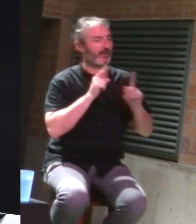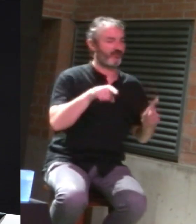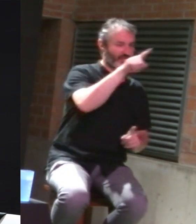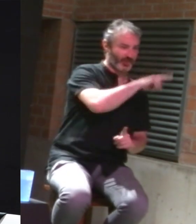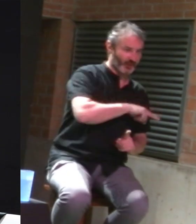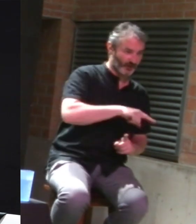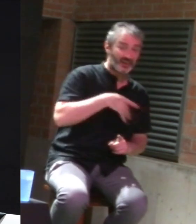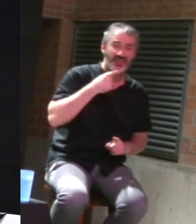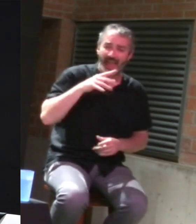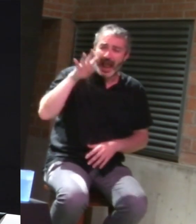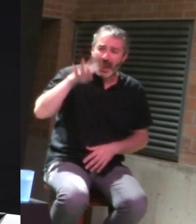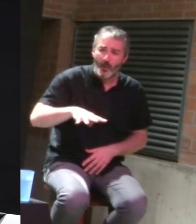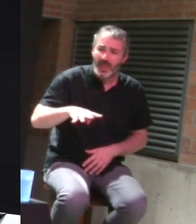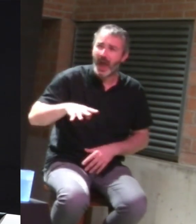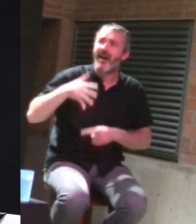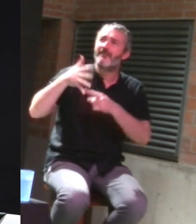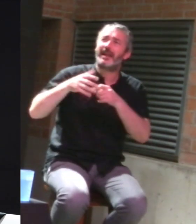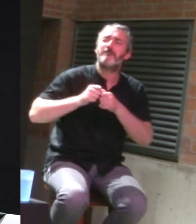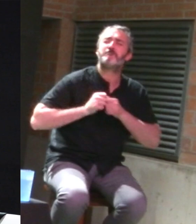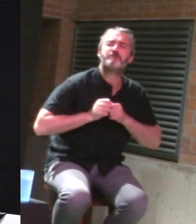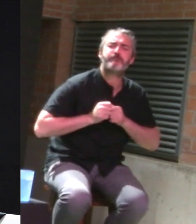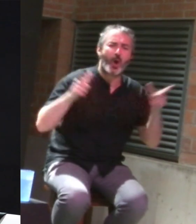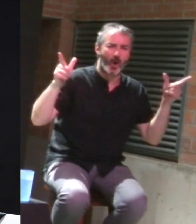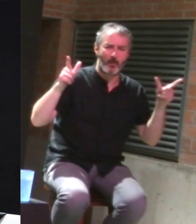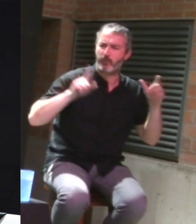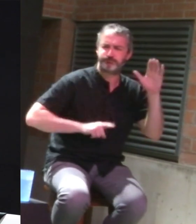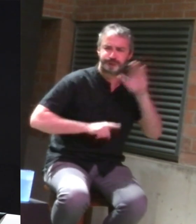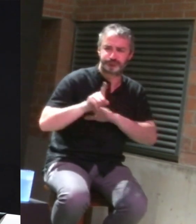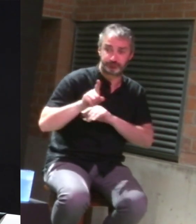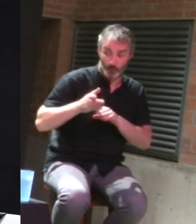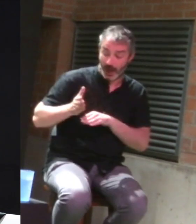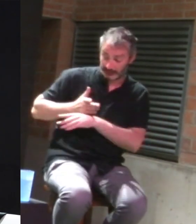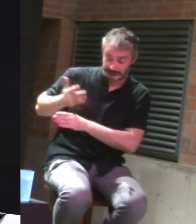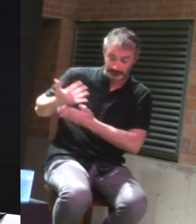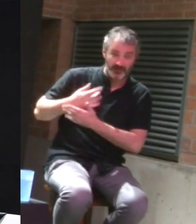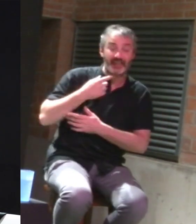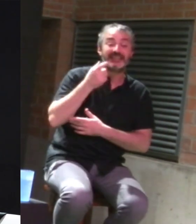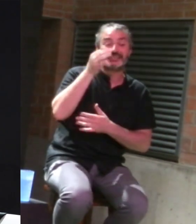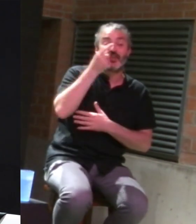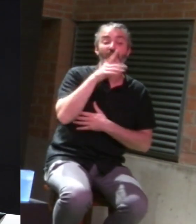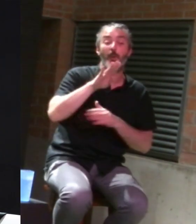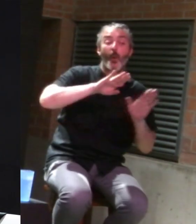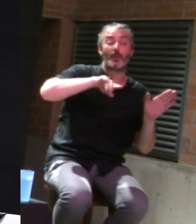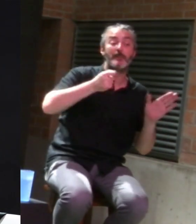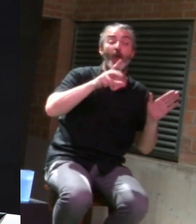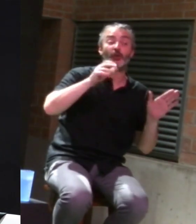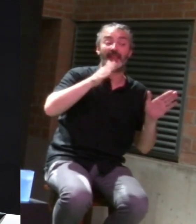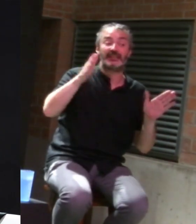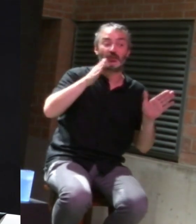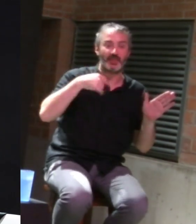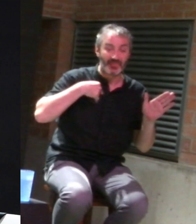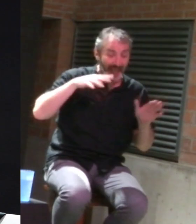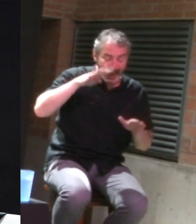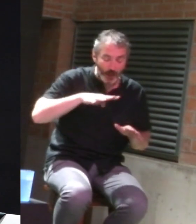Catalunya hi ha una gran embranzida industrial, com molt bé explicava la Laura a finals del segle XIX, on Catalunya